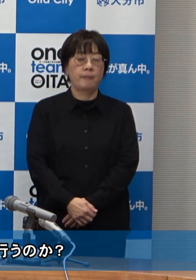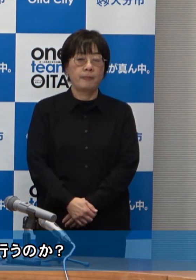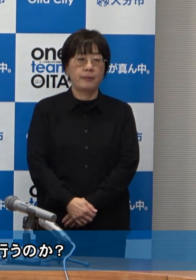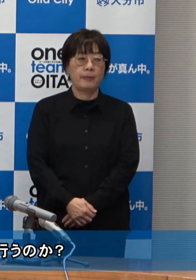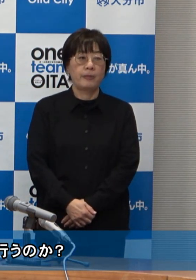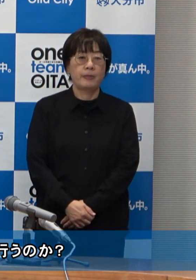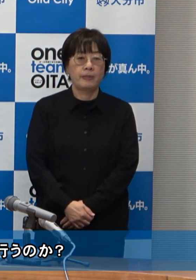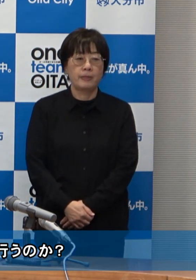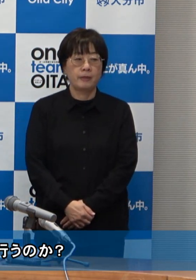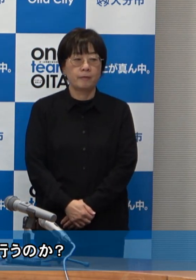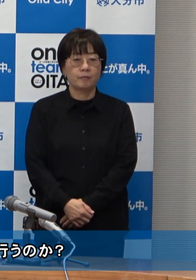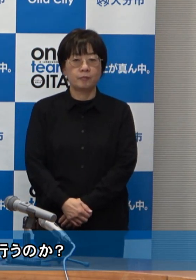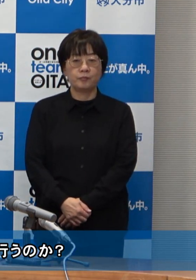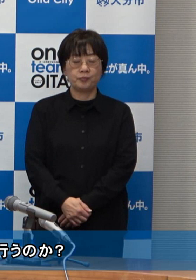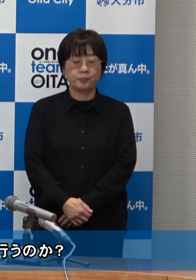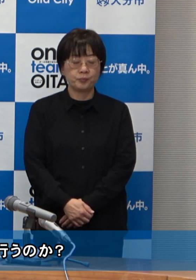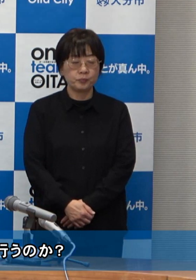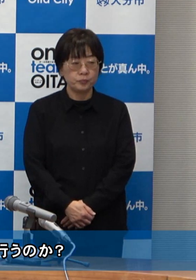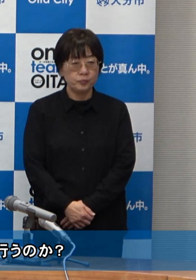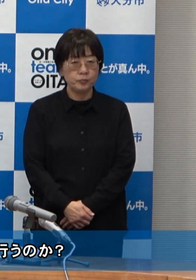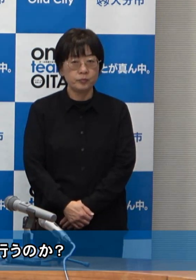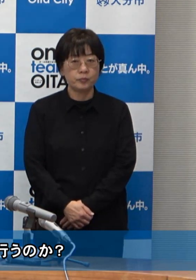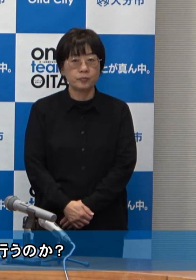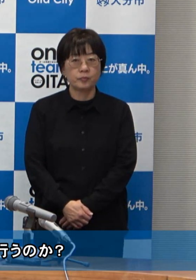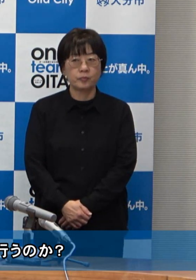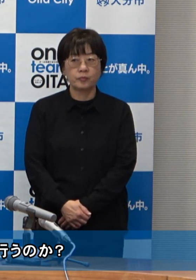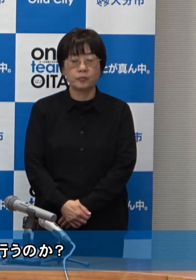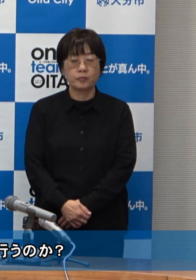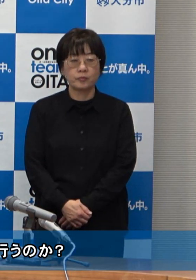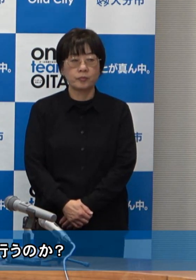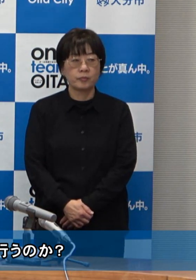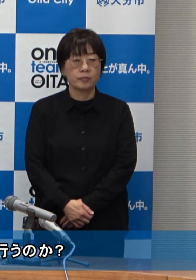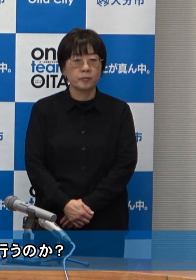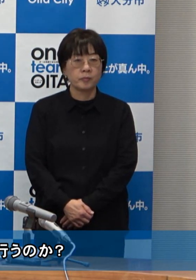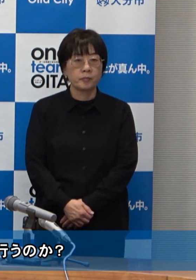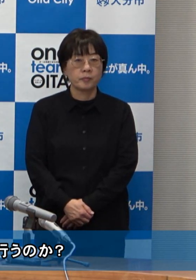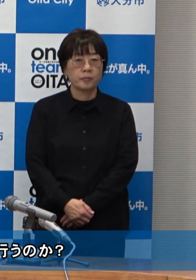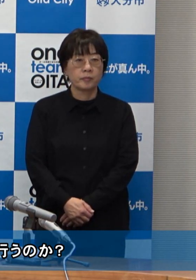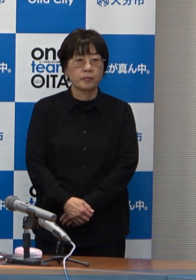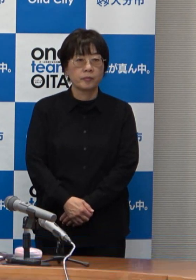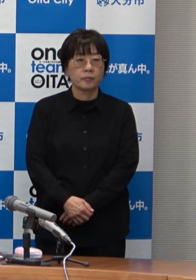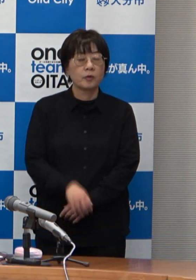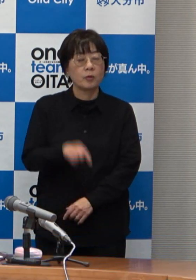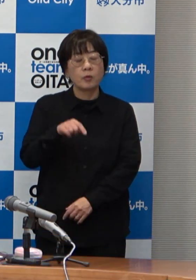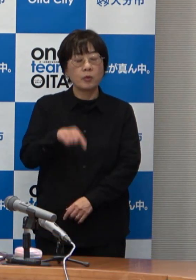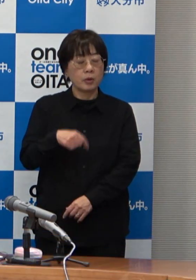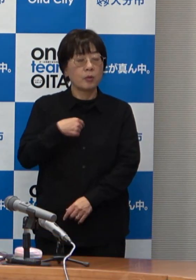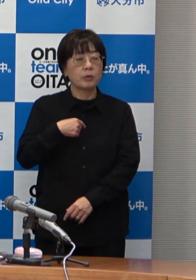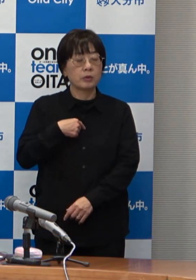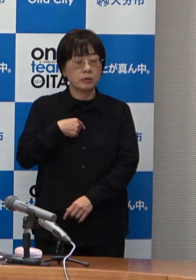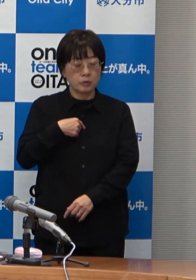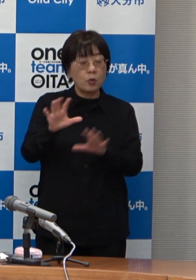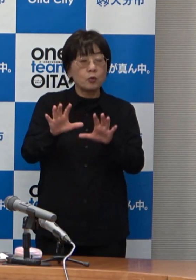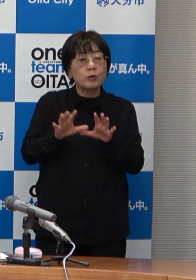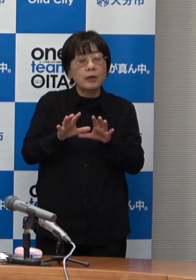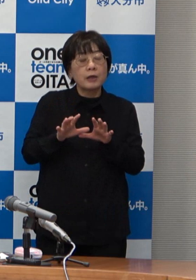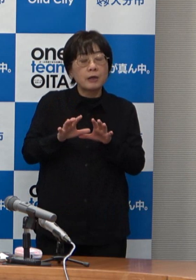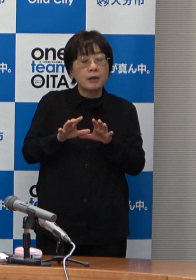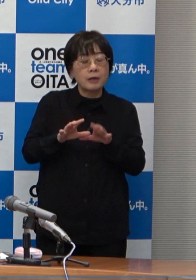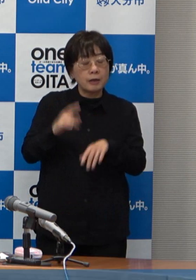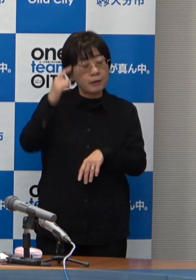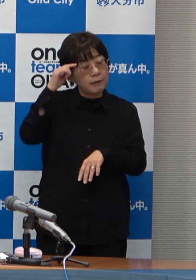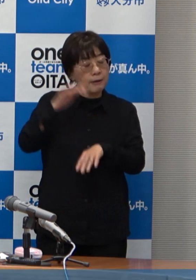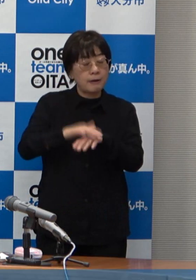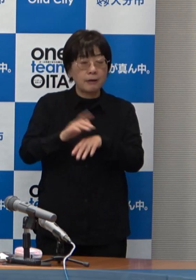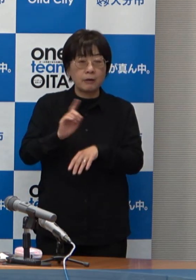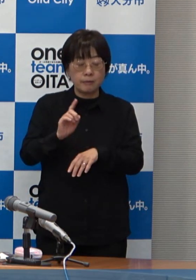以あのこの件は私は結構あの家人が高いと思ってました